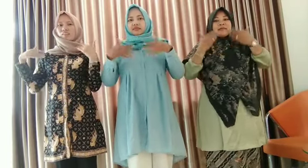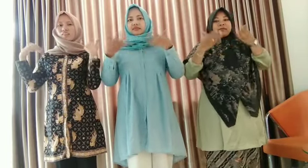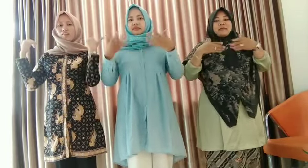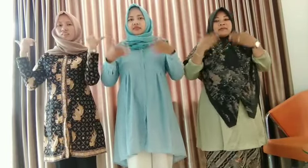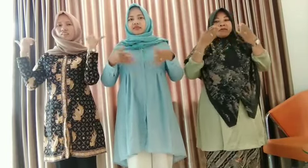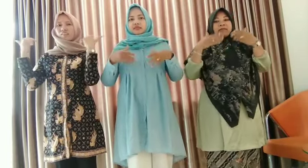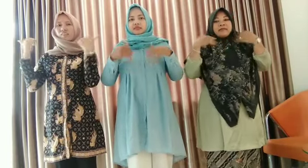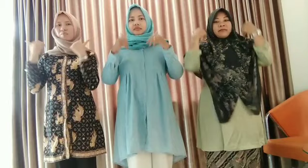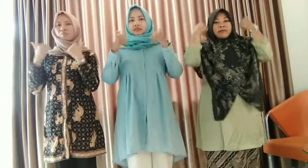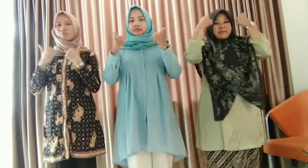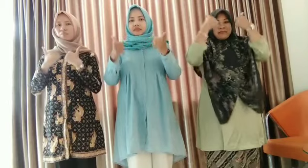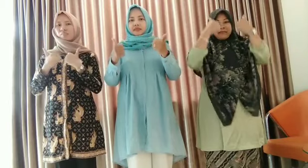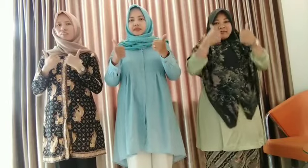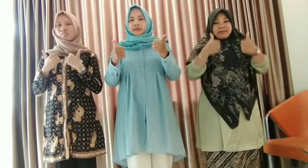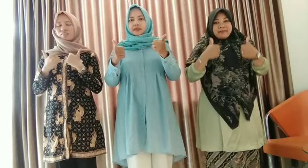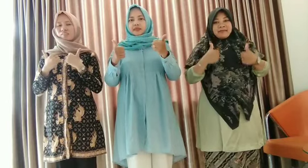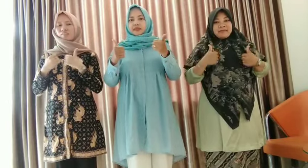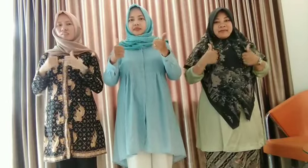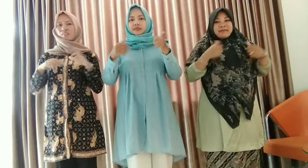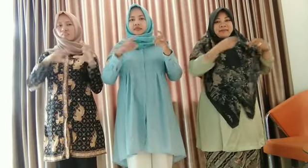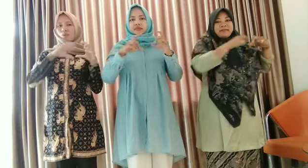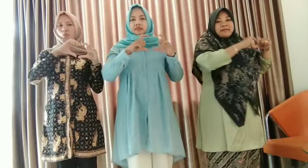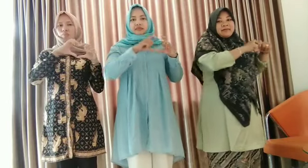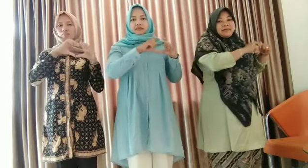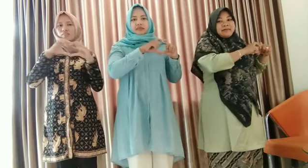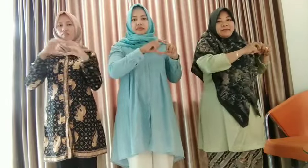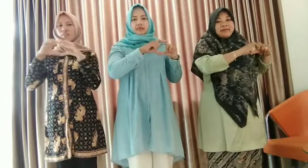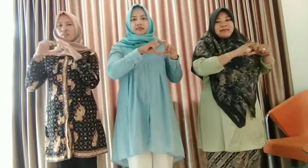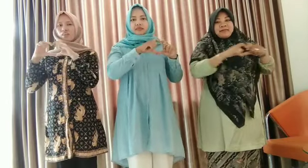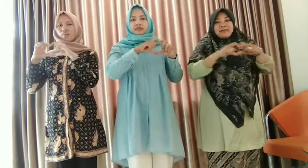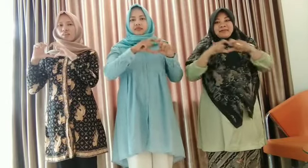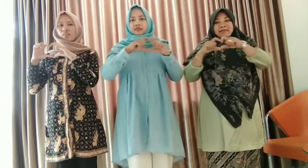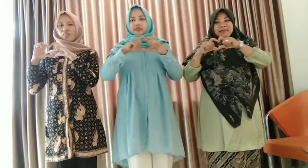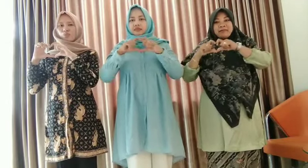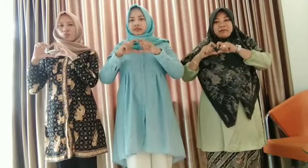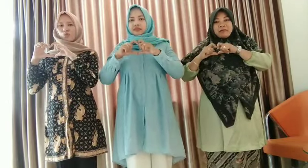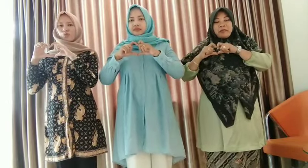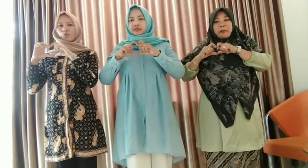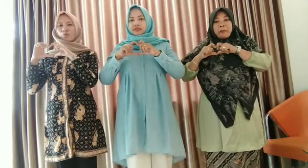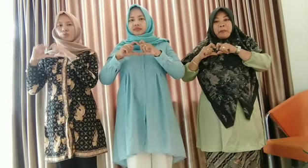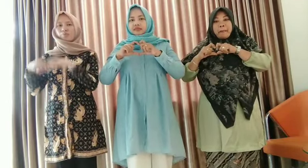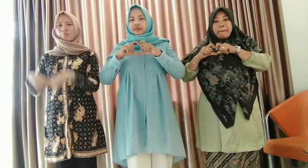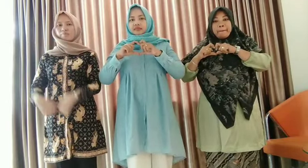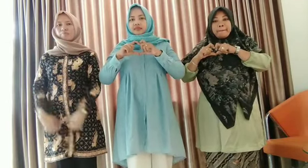Sederhana namun indah kau mencintaiku.